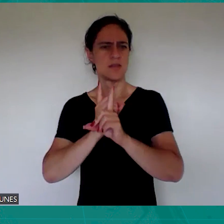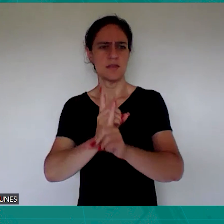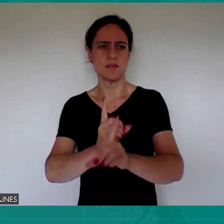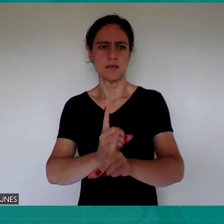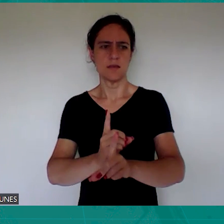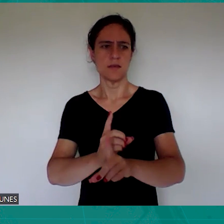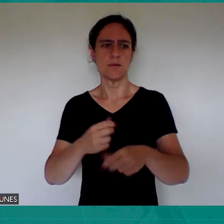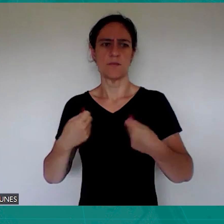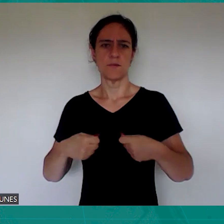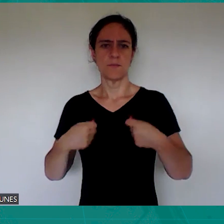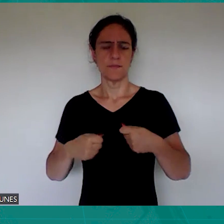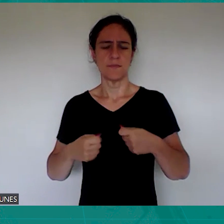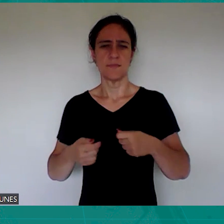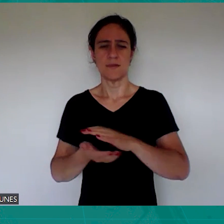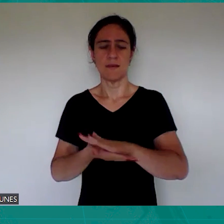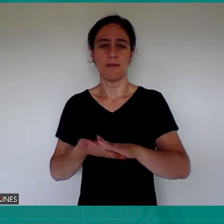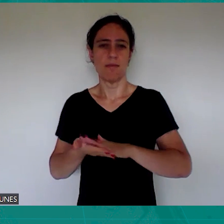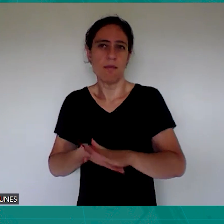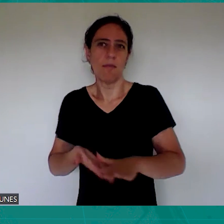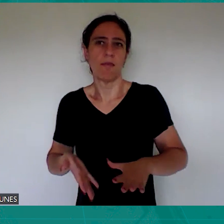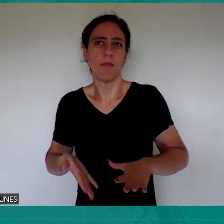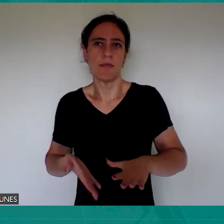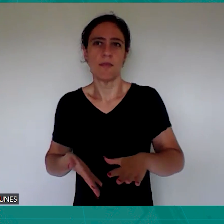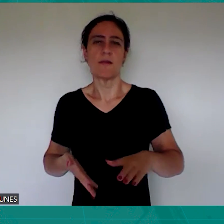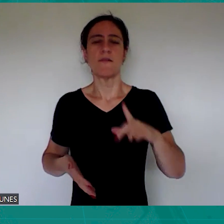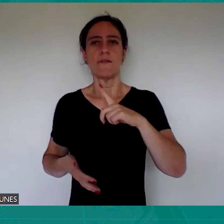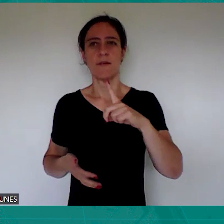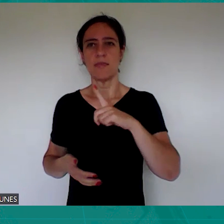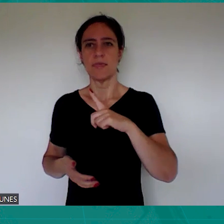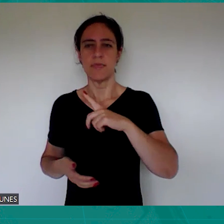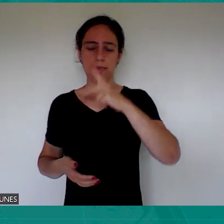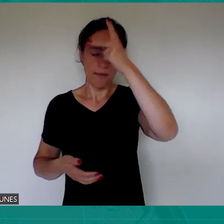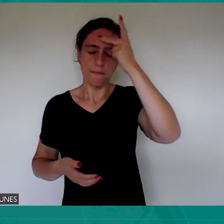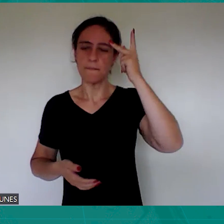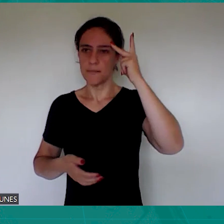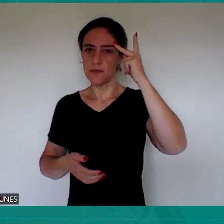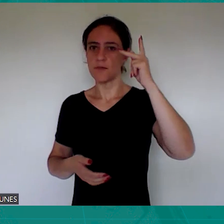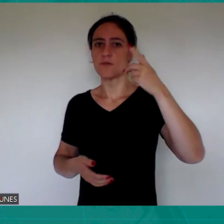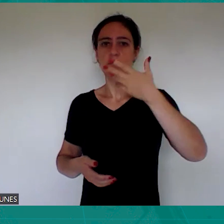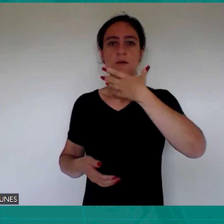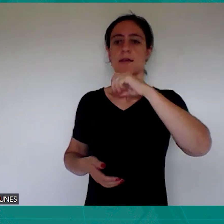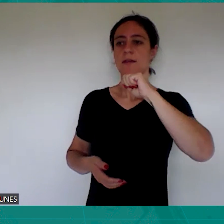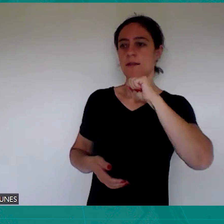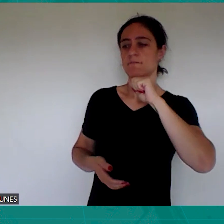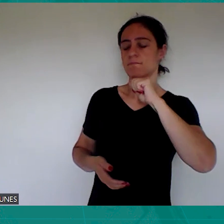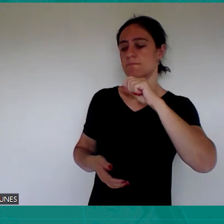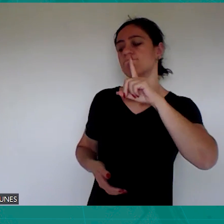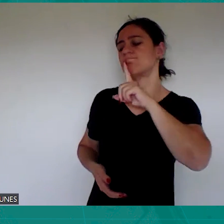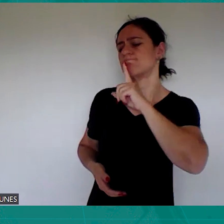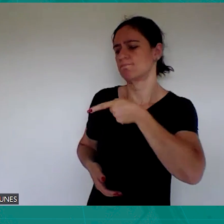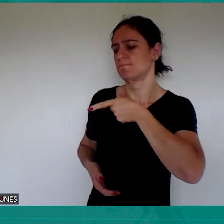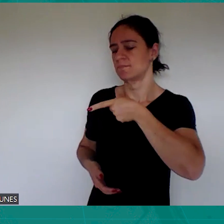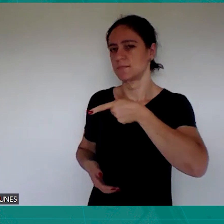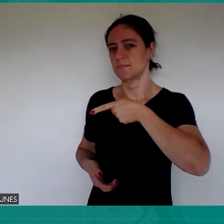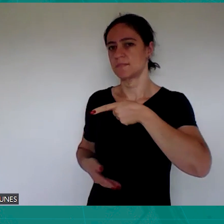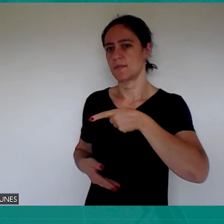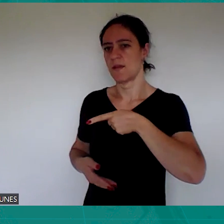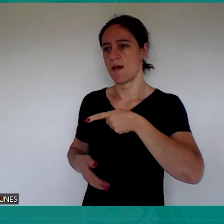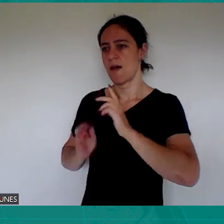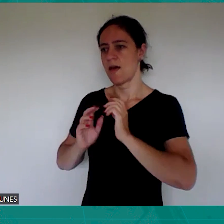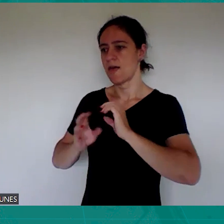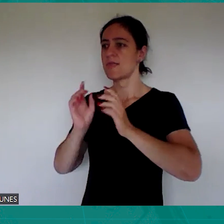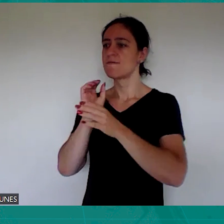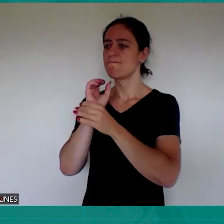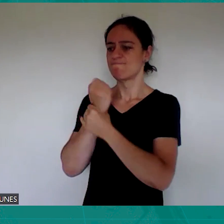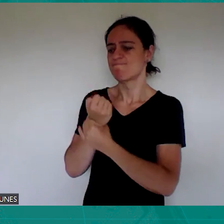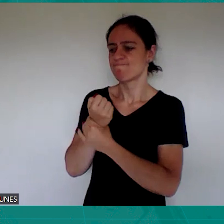o Pai ia mandar em nome de Jesus, alguém ia estar neles, que ia defender a causa deles.